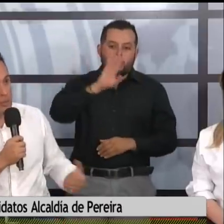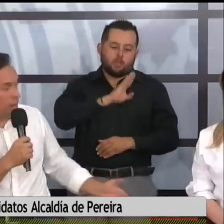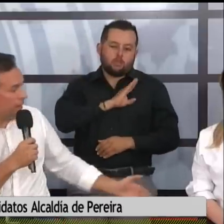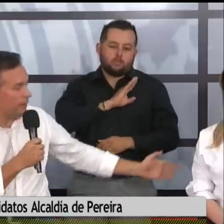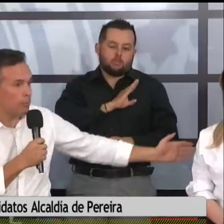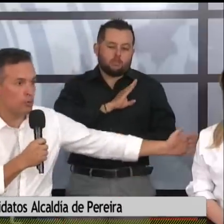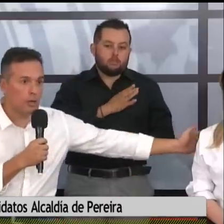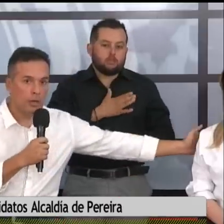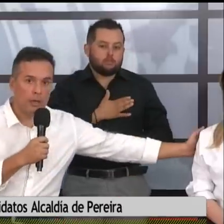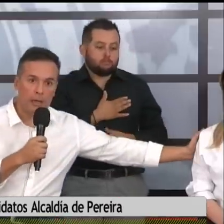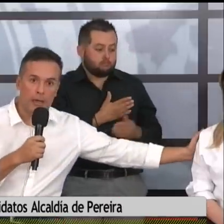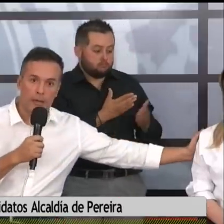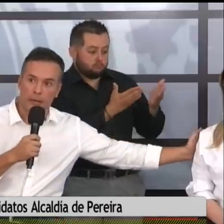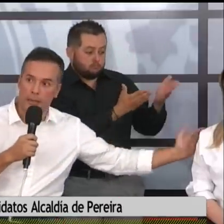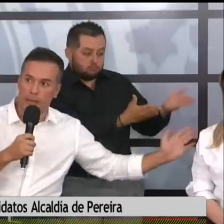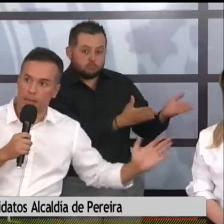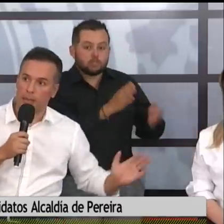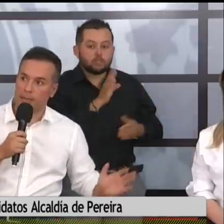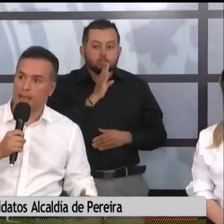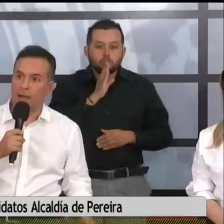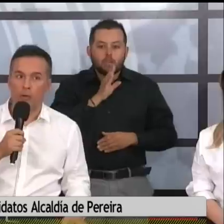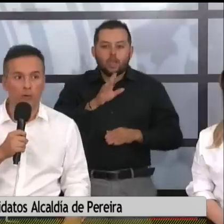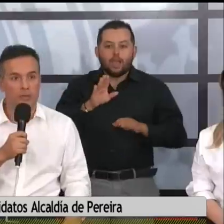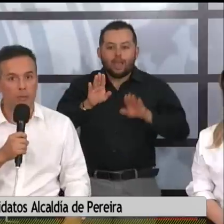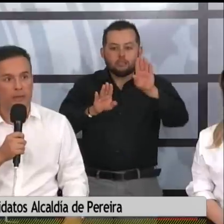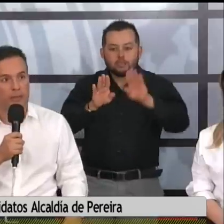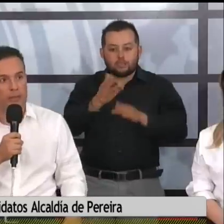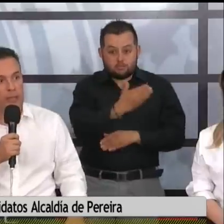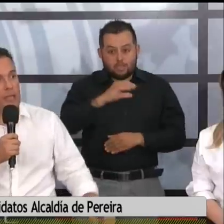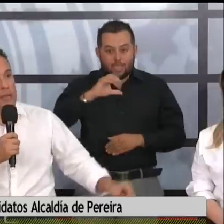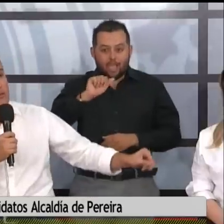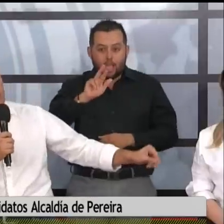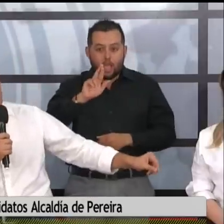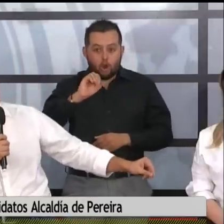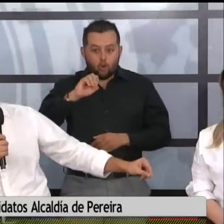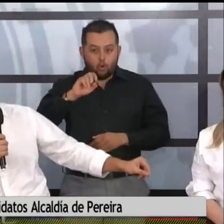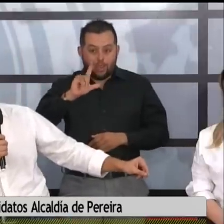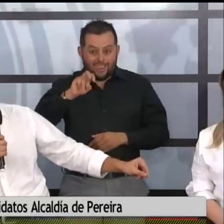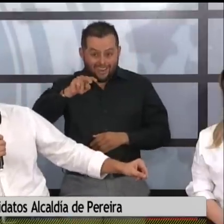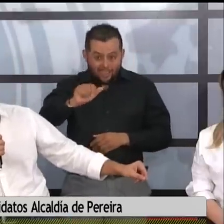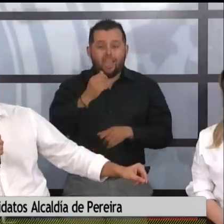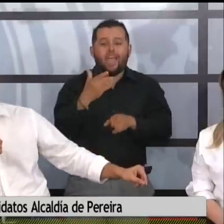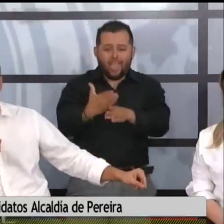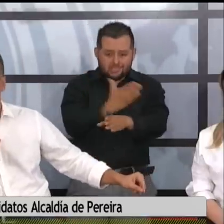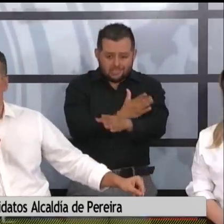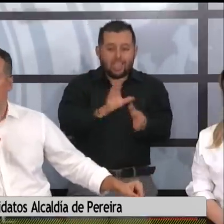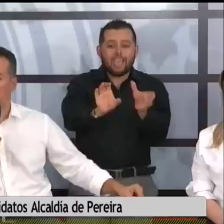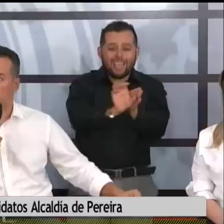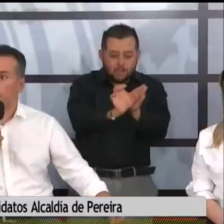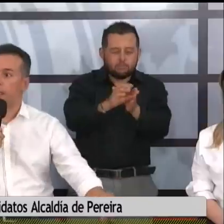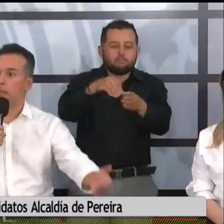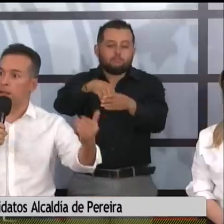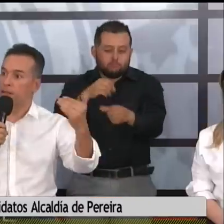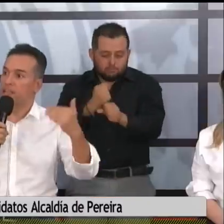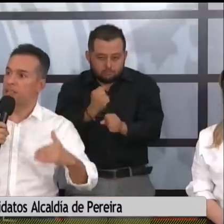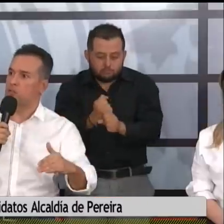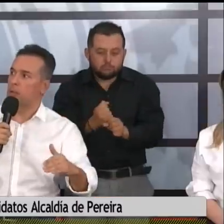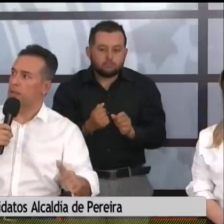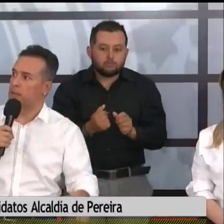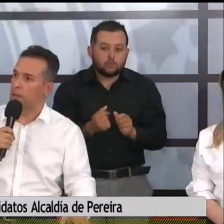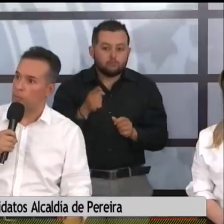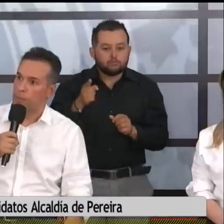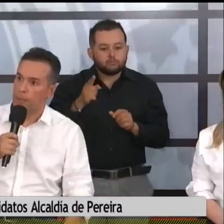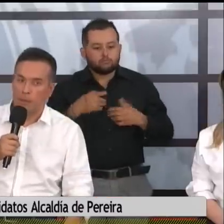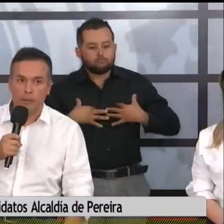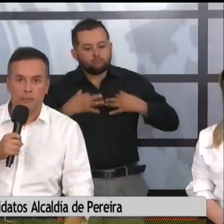De hecho, acá tenemos a la candidata Carolina Bustamante. Ella hizo parte de ese grupo de funcionarios que él